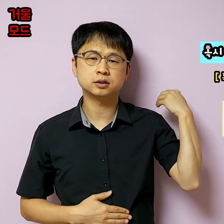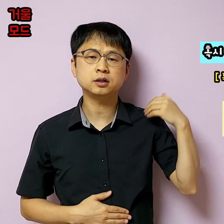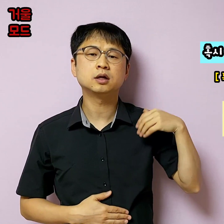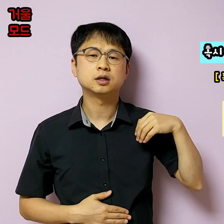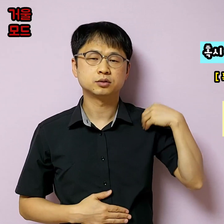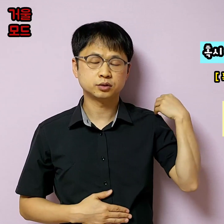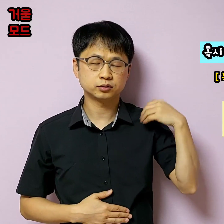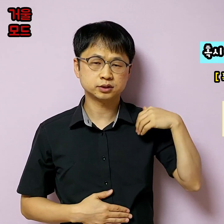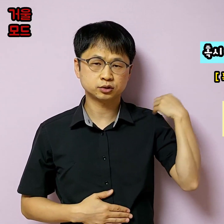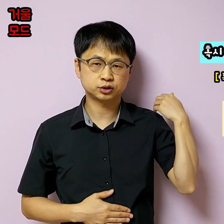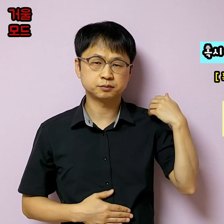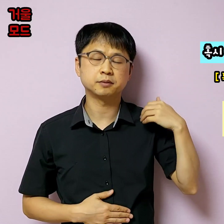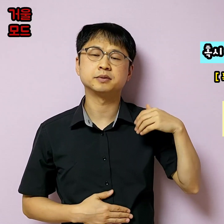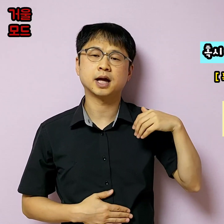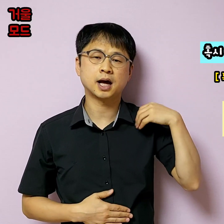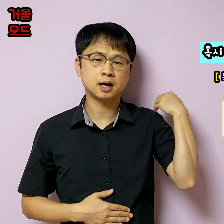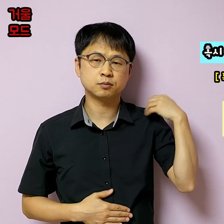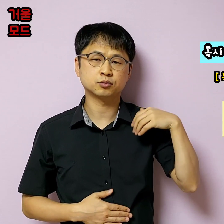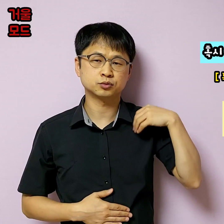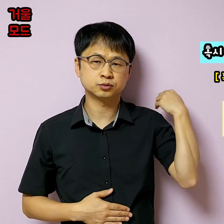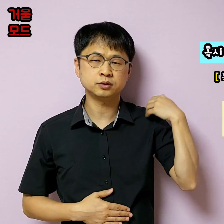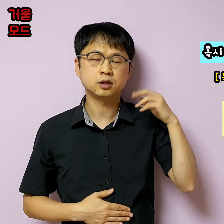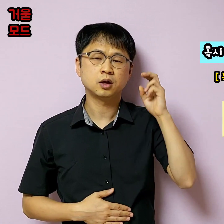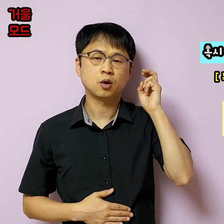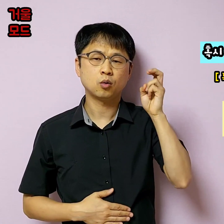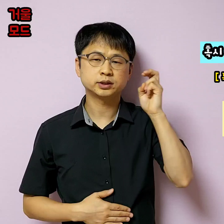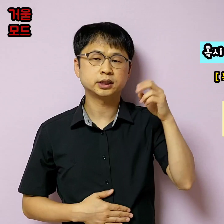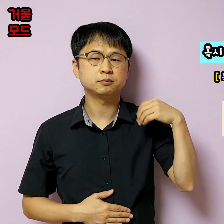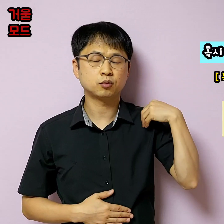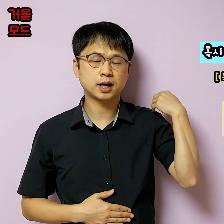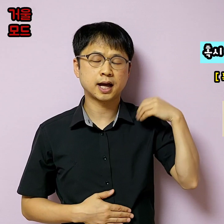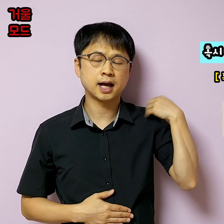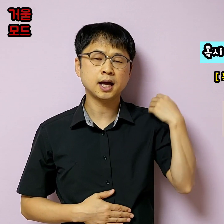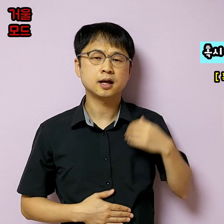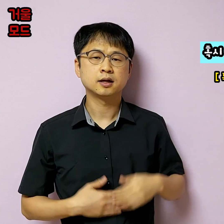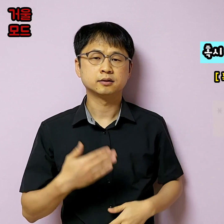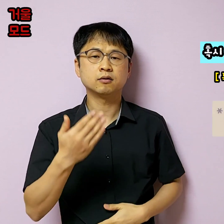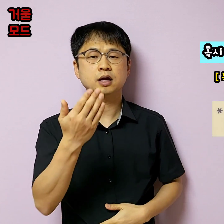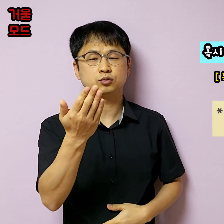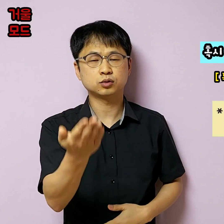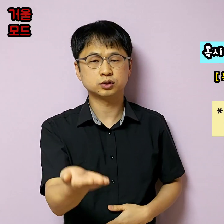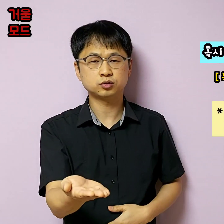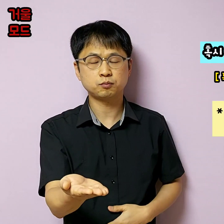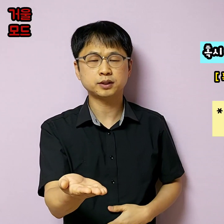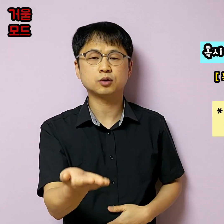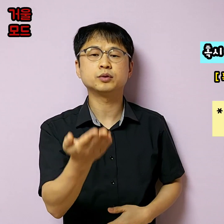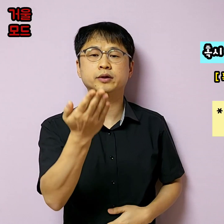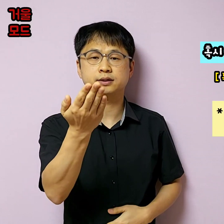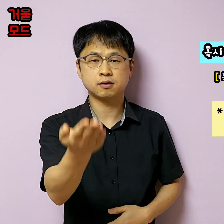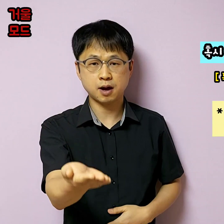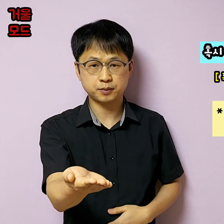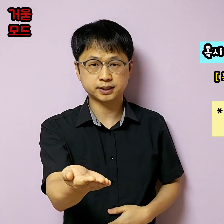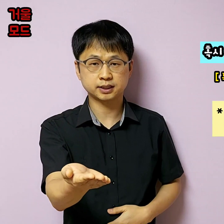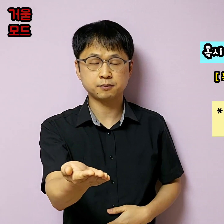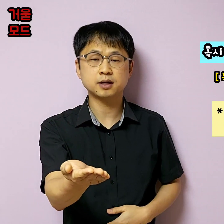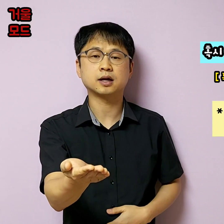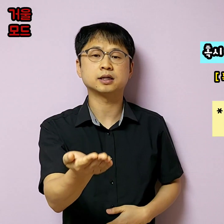어깨를 뒤로 스쳐주시면 됩니다. 모를 혹시 몰라 너란 수어는 손바닥을 위로 해서 앞의 상대방을